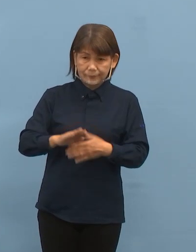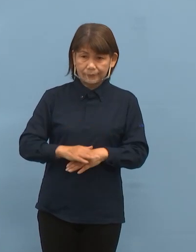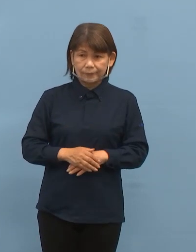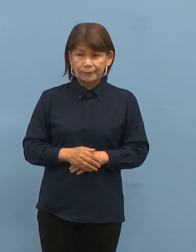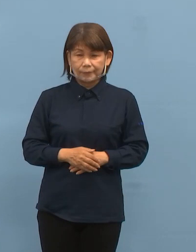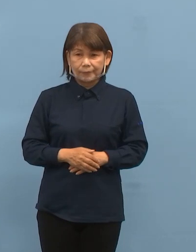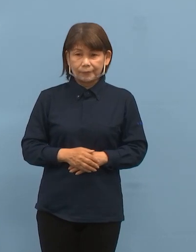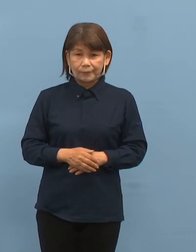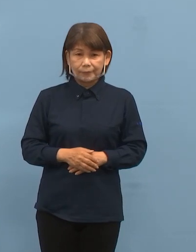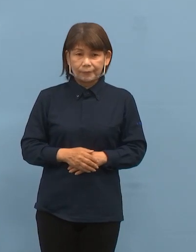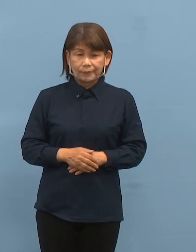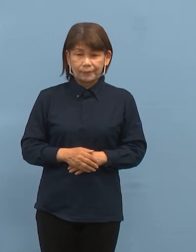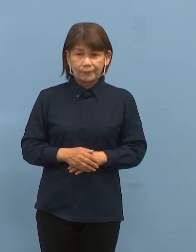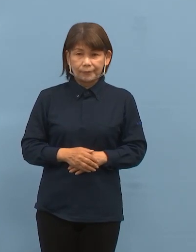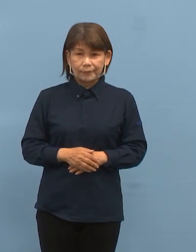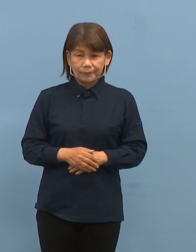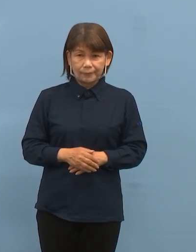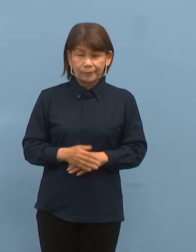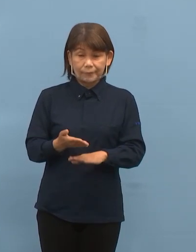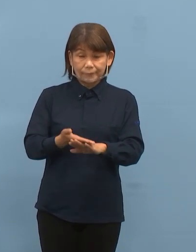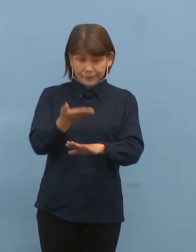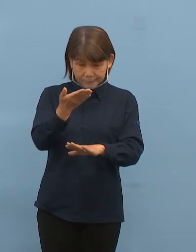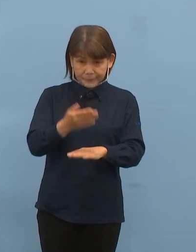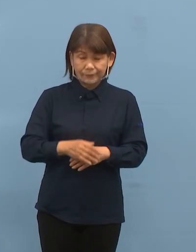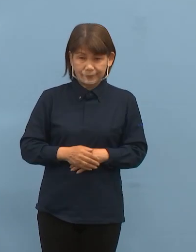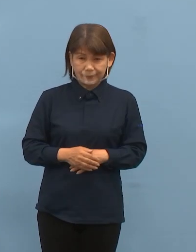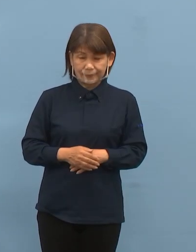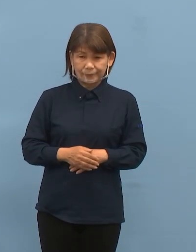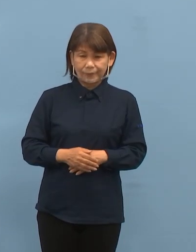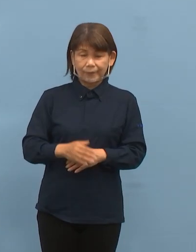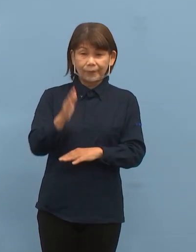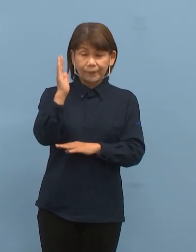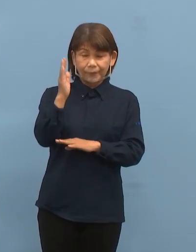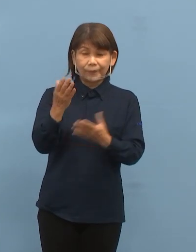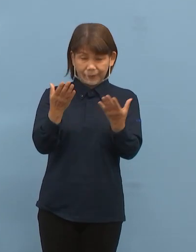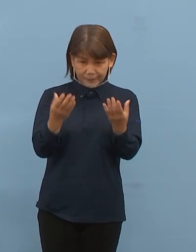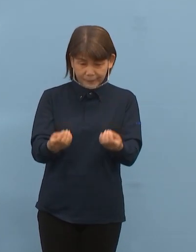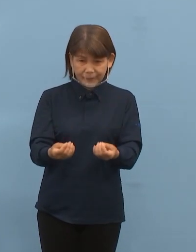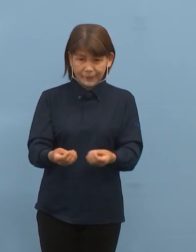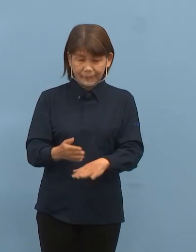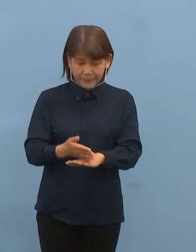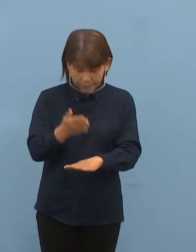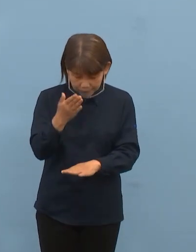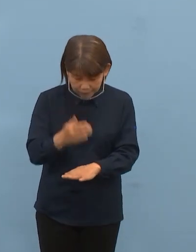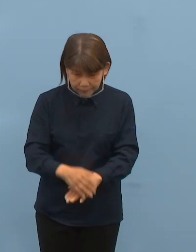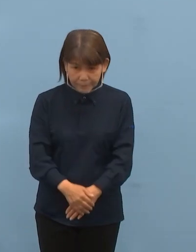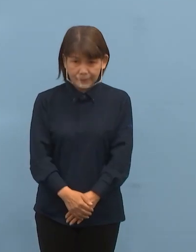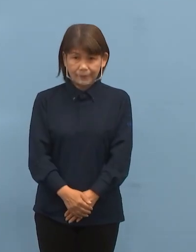よろしいでしょうか。それでは以上をもちまして、次の定例記者会の終了です。ありがとうございます。はい。